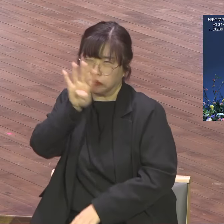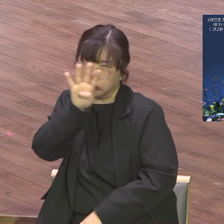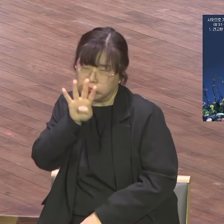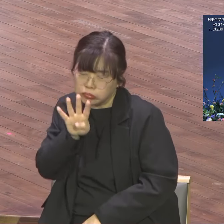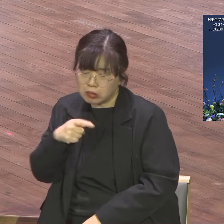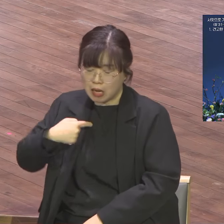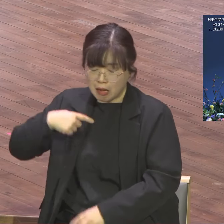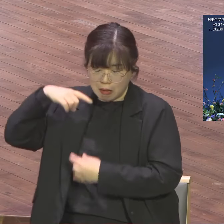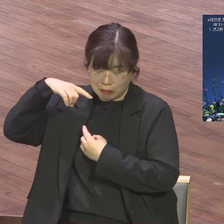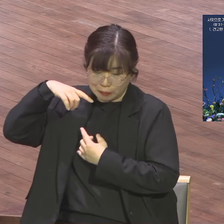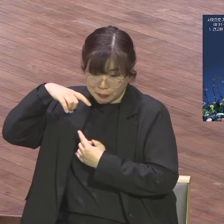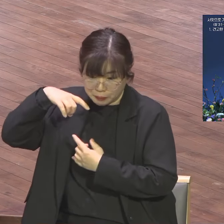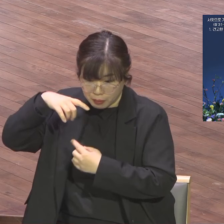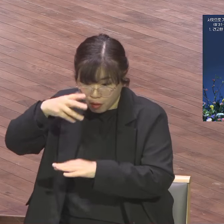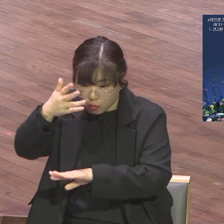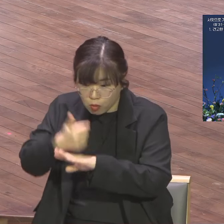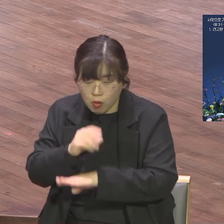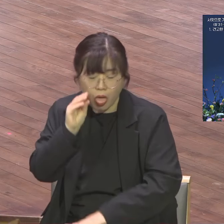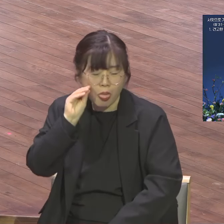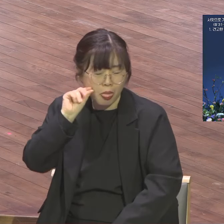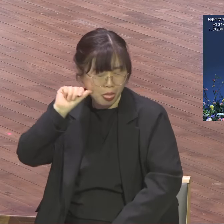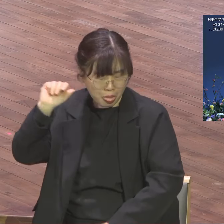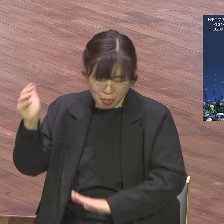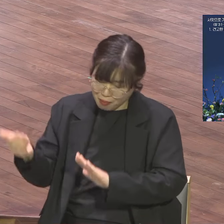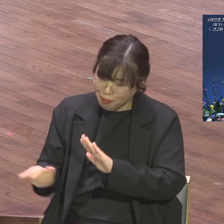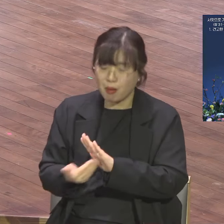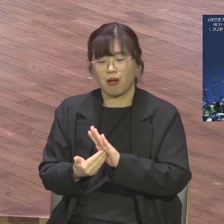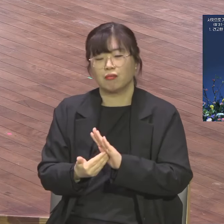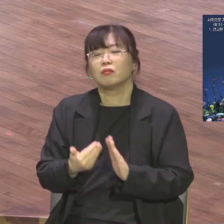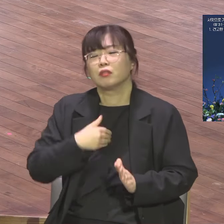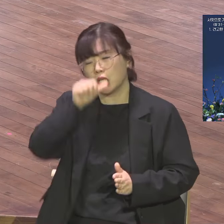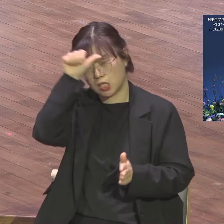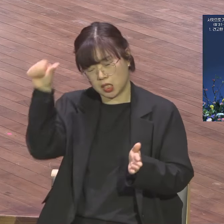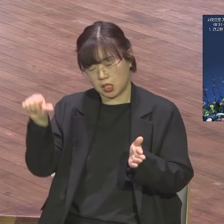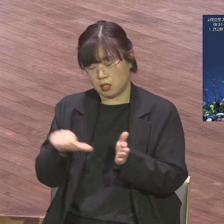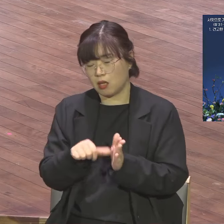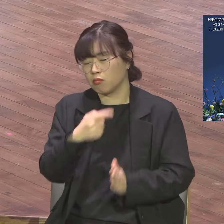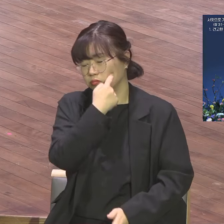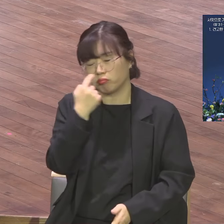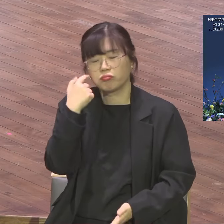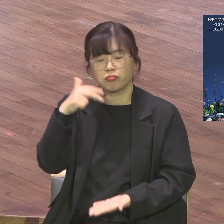더 원하는 것도 없어. 다 줬어.